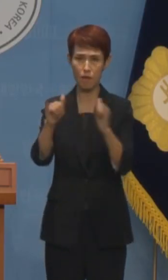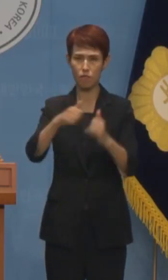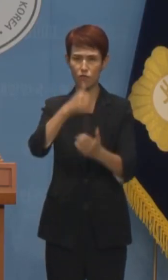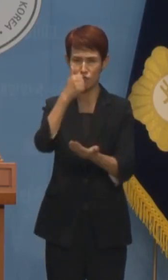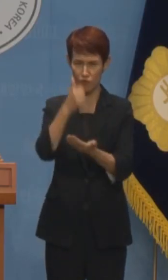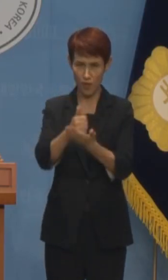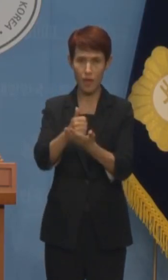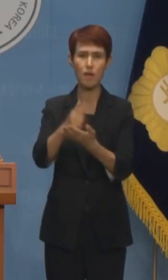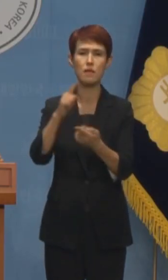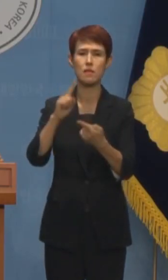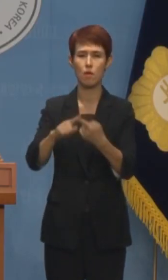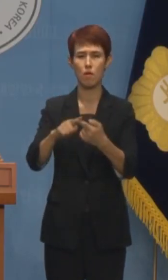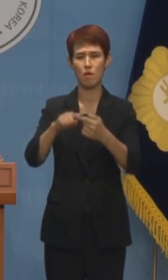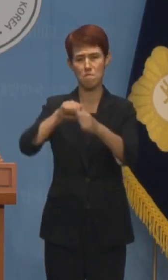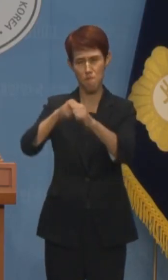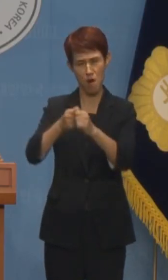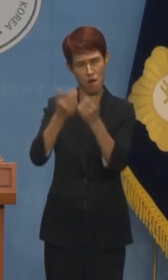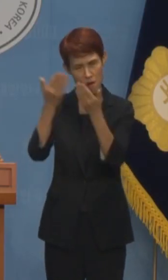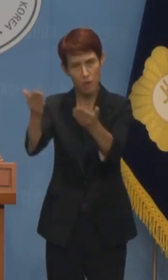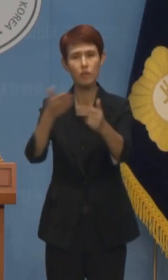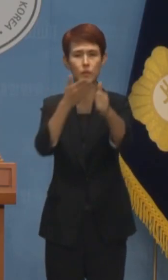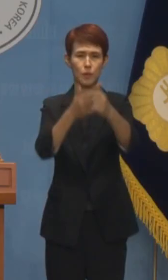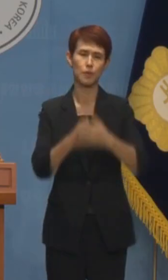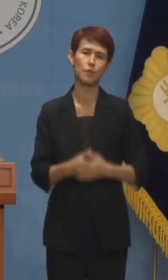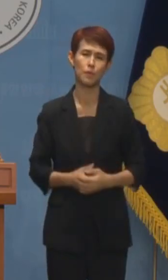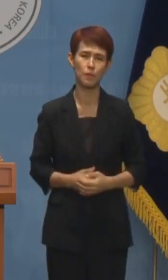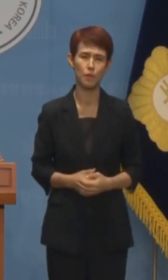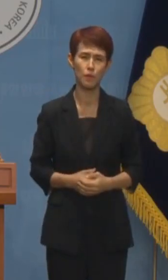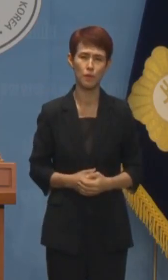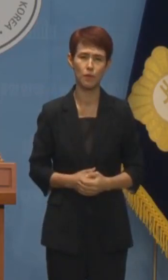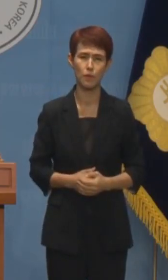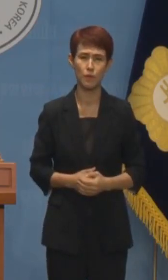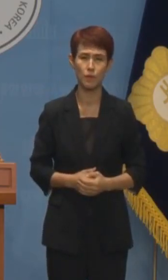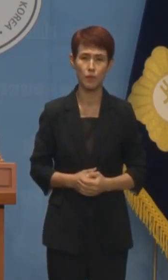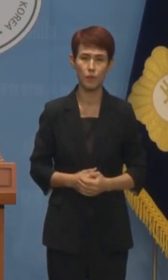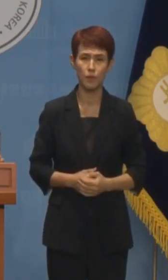죗값을 치르도록 하여 주십시오.